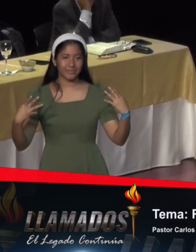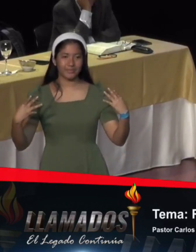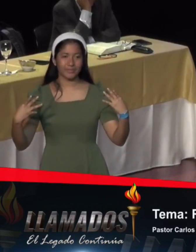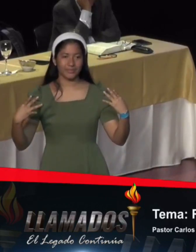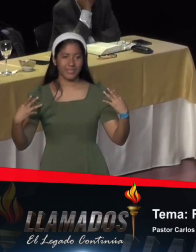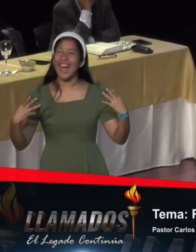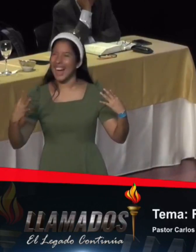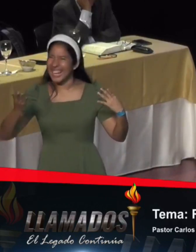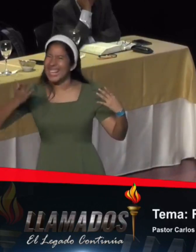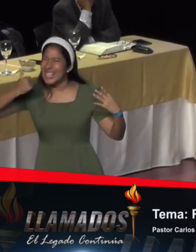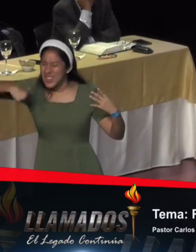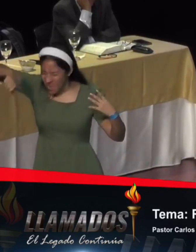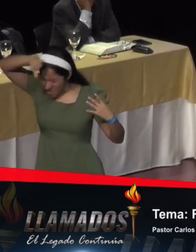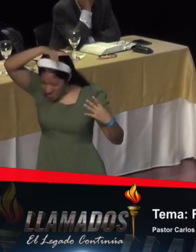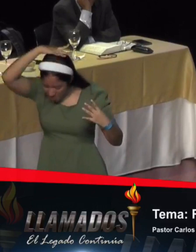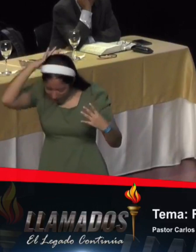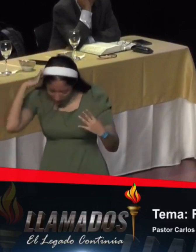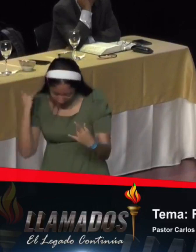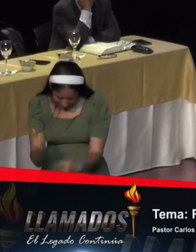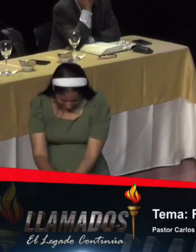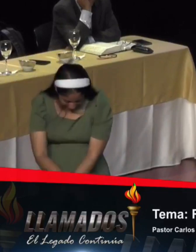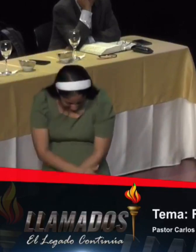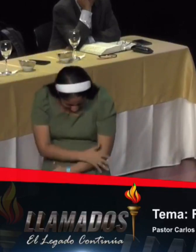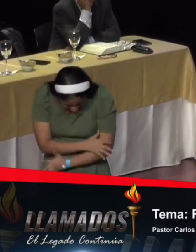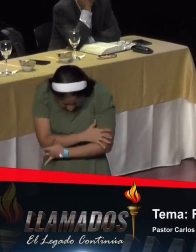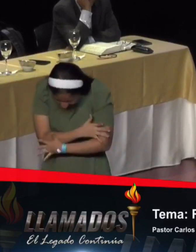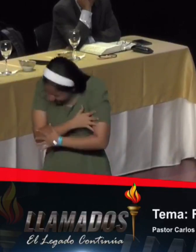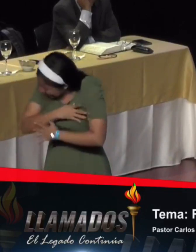Mi copa está rebosando.